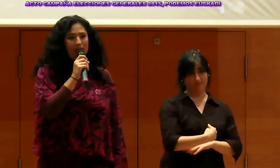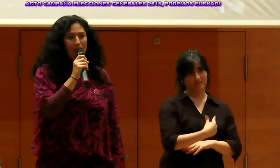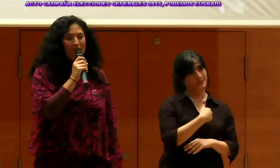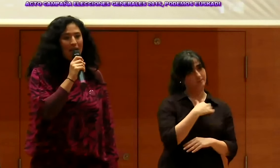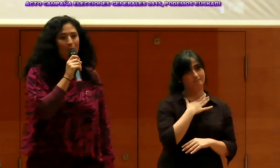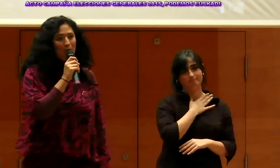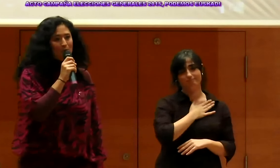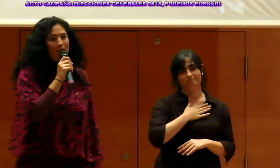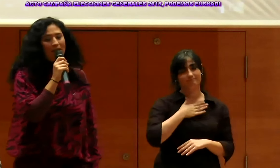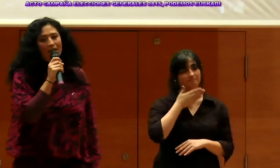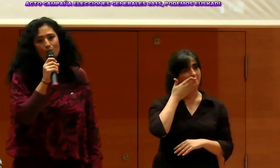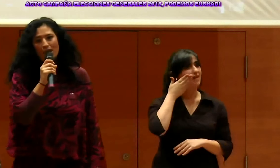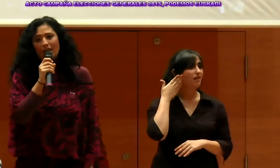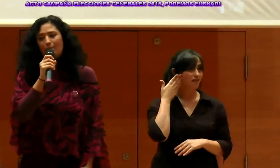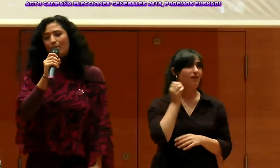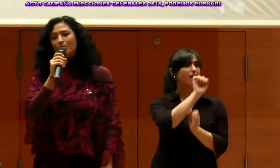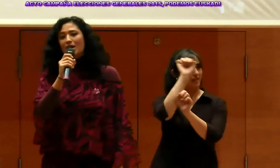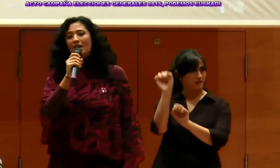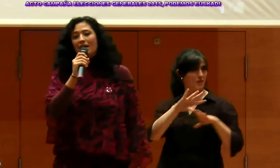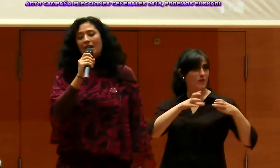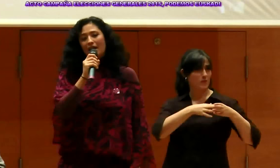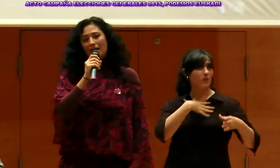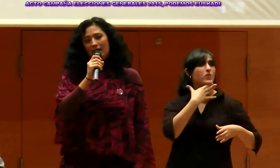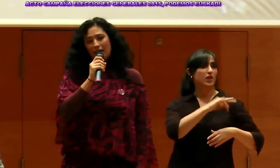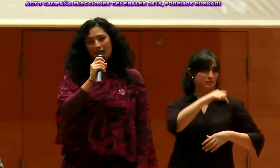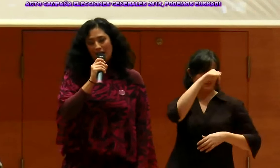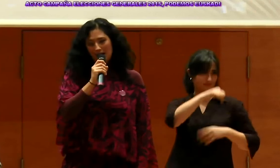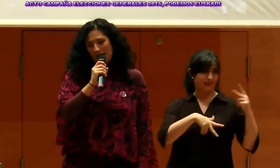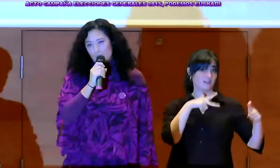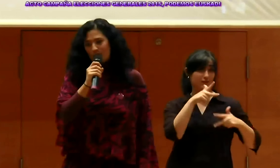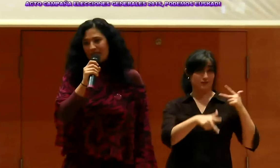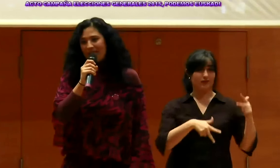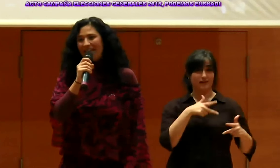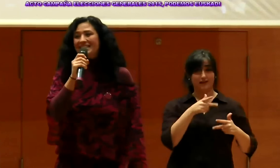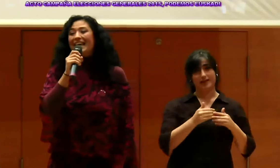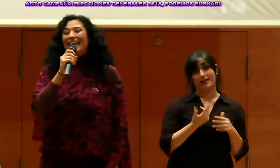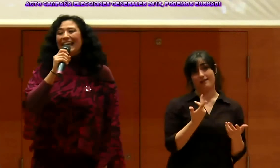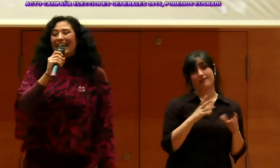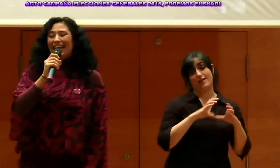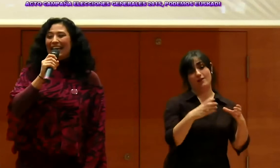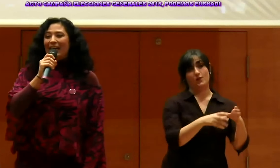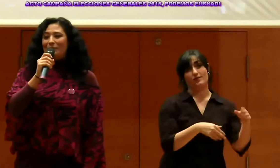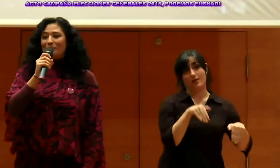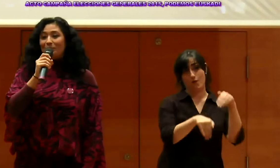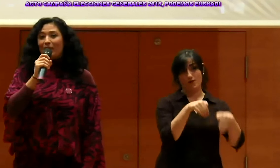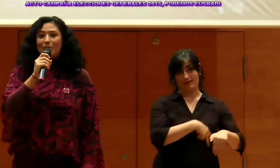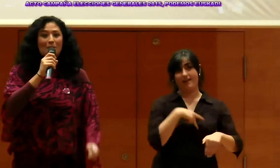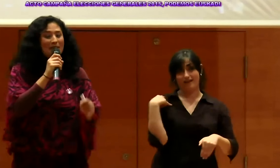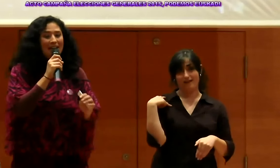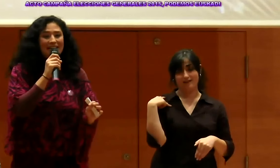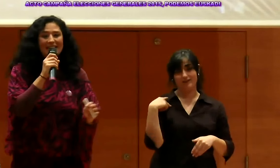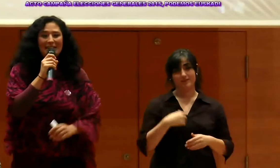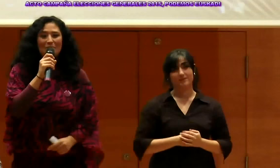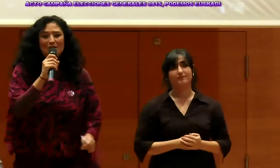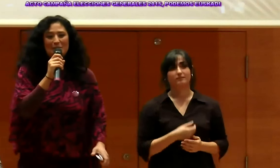mí defender a Podemos Euskadi, a Podemos en las Juntas Generales. No me voy